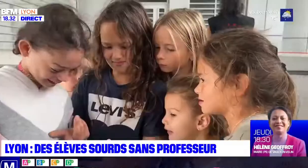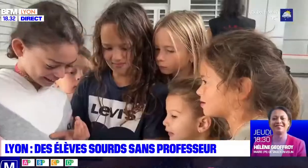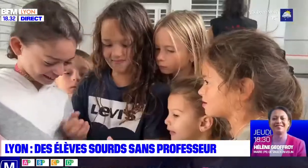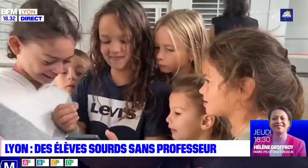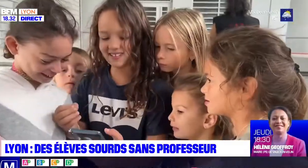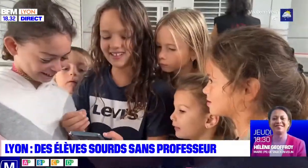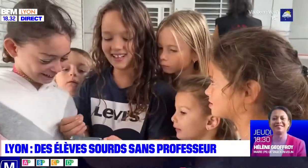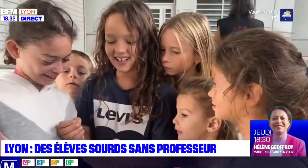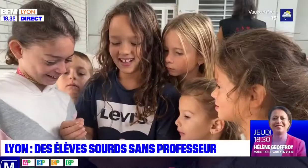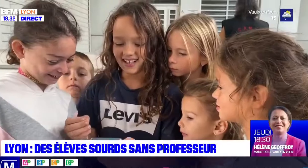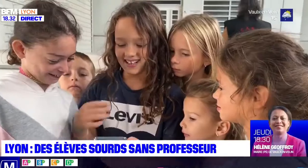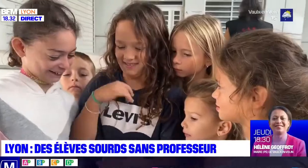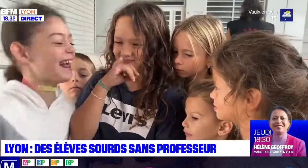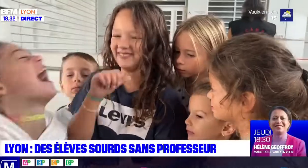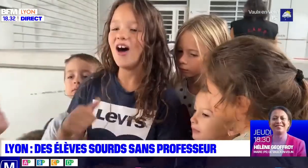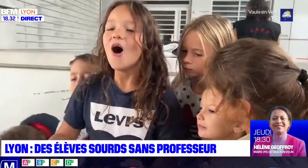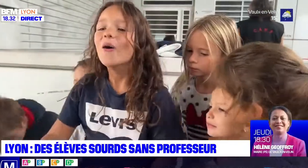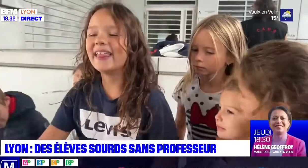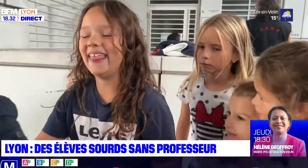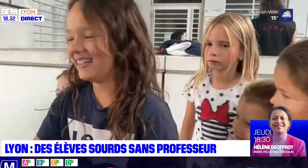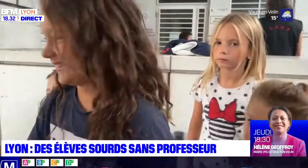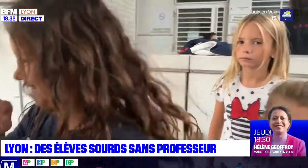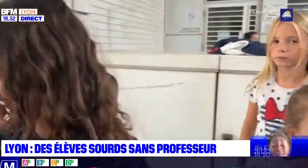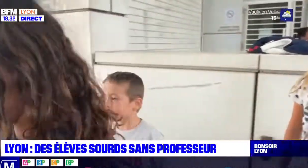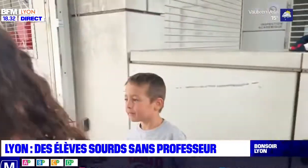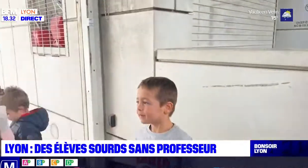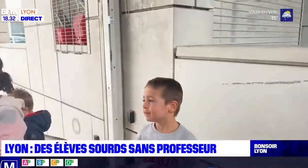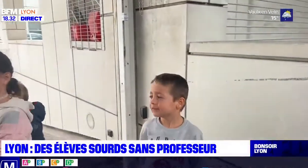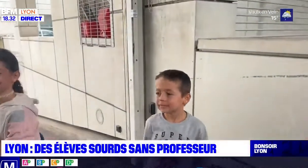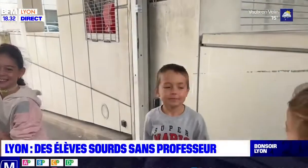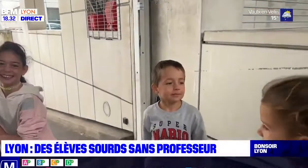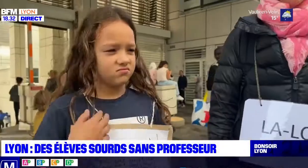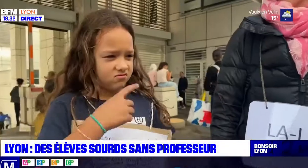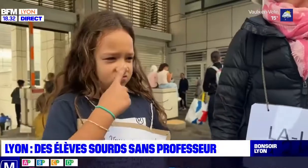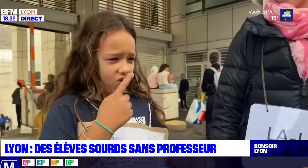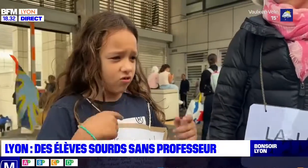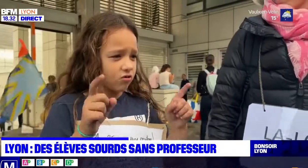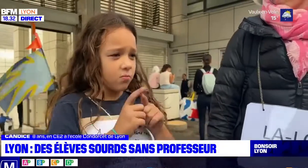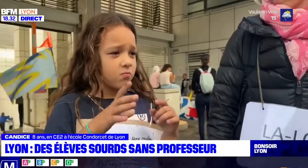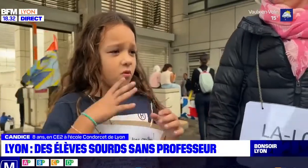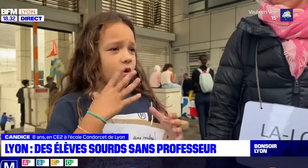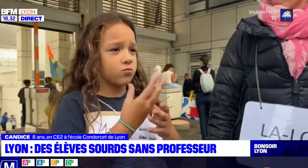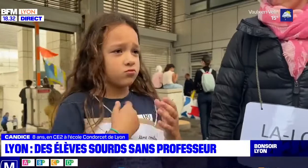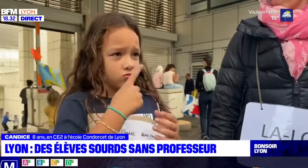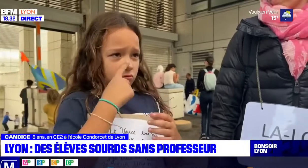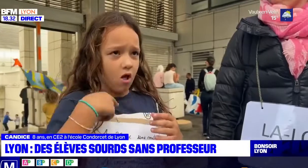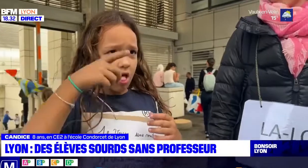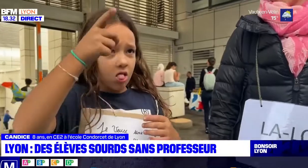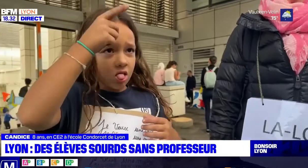répartis dans les classes entendantes. Un apprentissage qui ne convient pas à ces enfants sourds. Ne pas avoir de professeur, ça me donne l